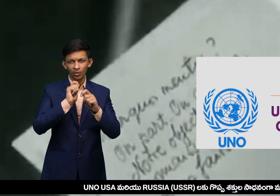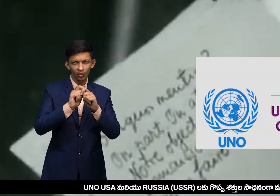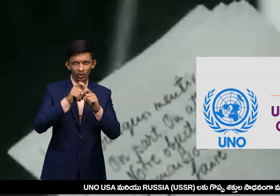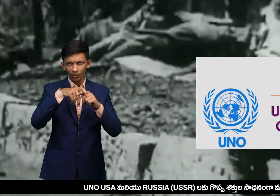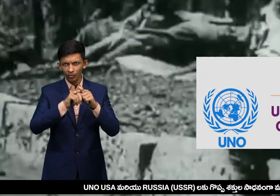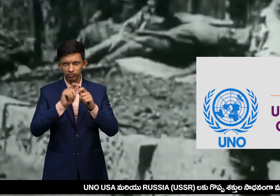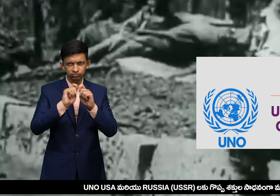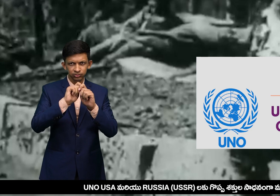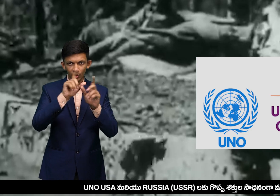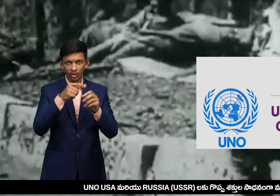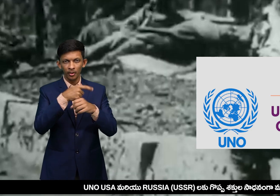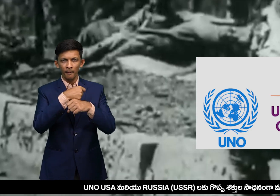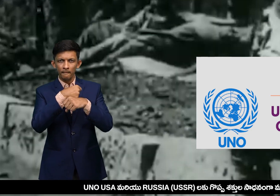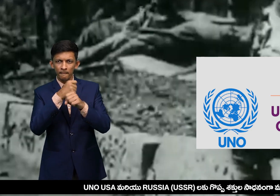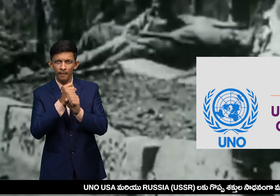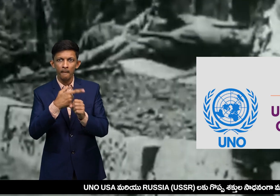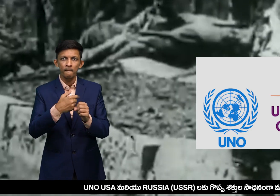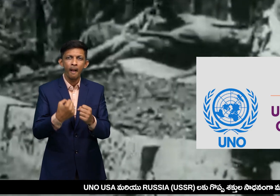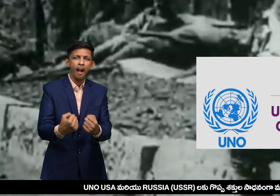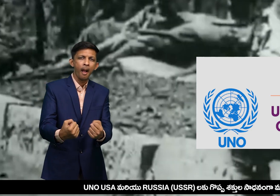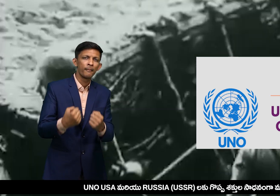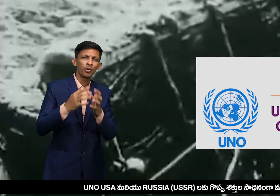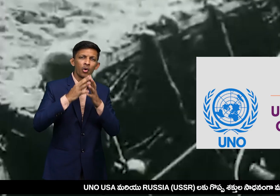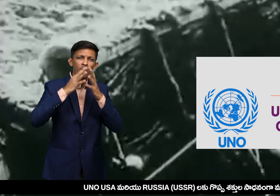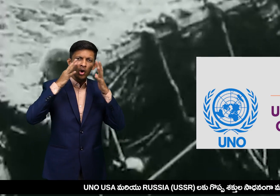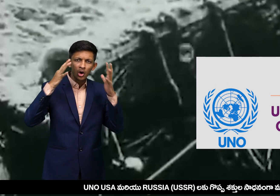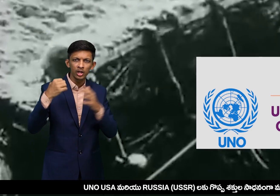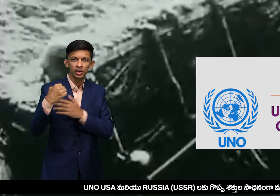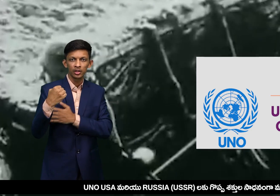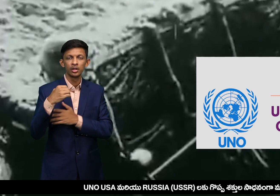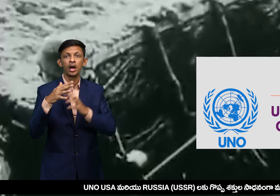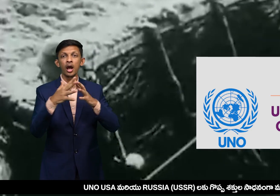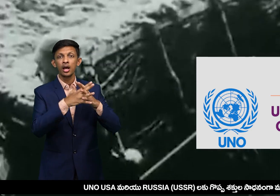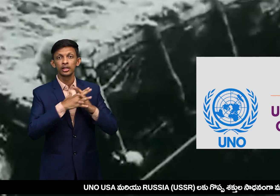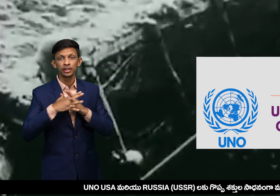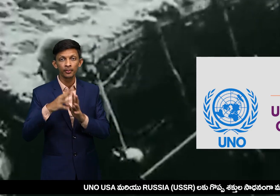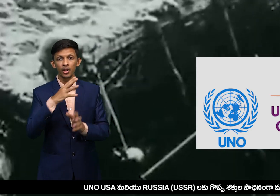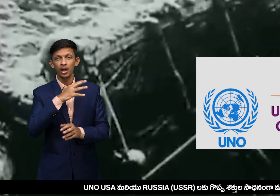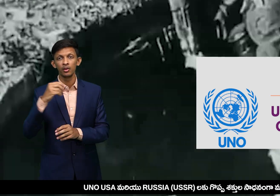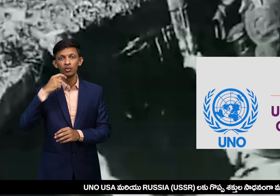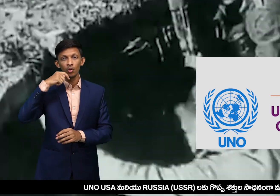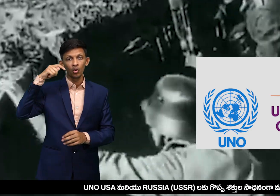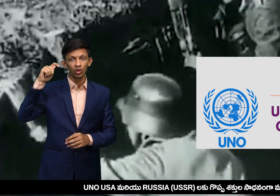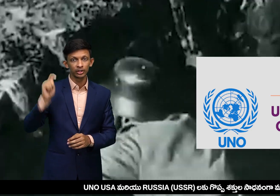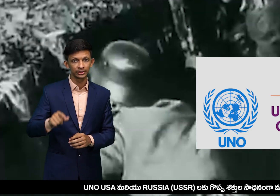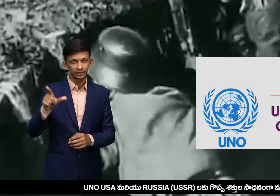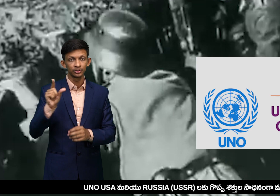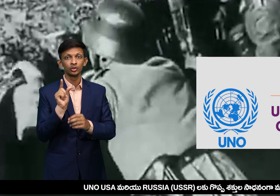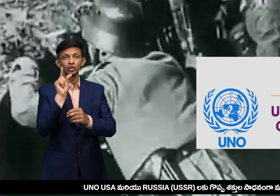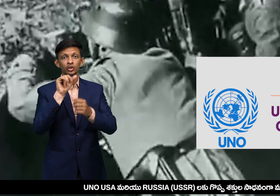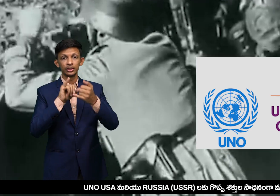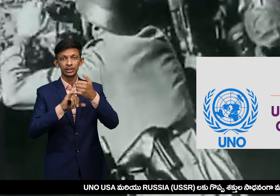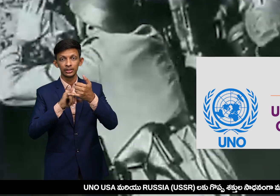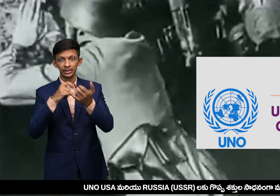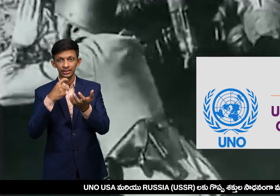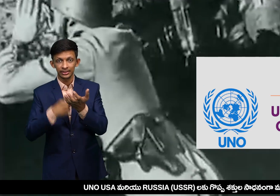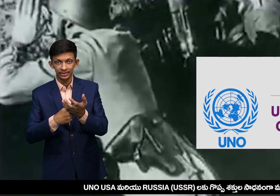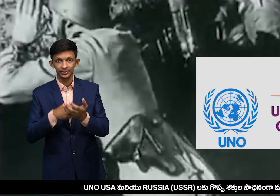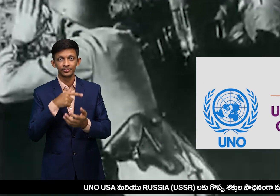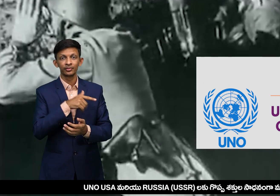యుఎన్ఓ USA మరియు రష్యా USSRలకు గొప్ప శక్తుల సాధనంగా మారింది